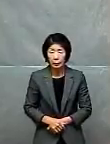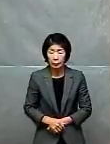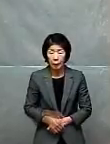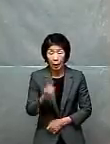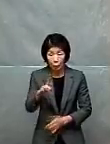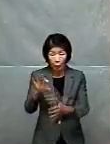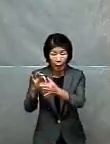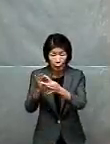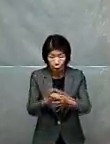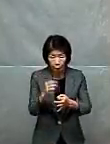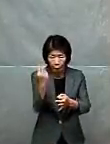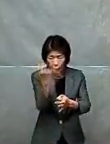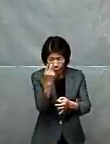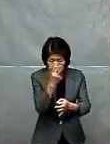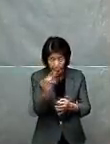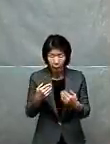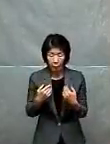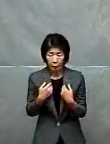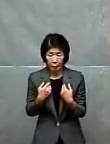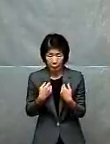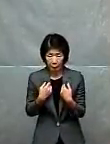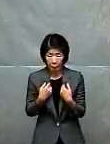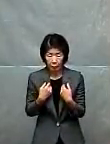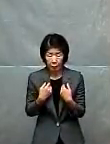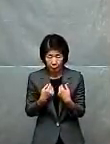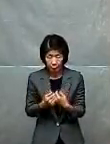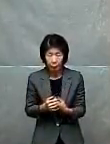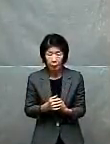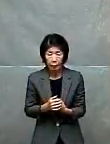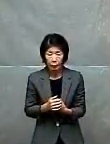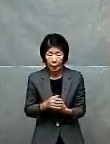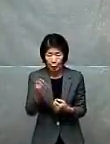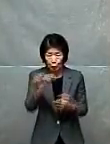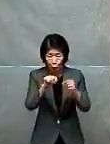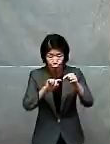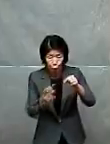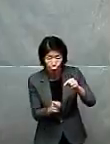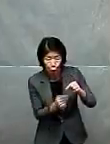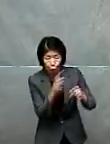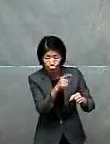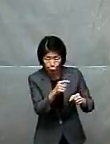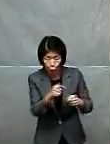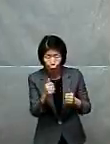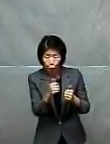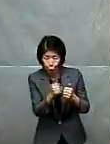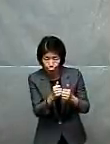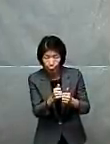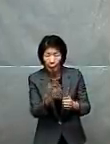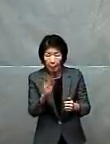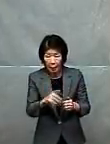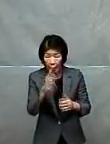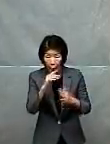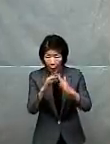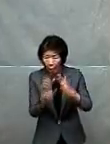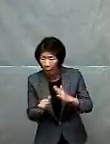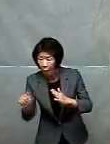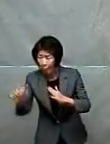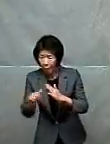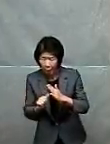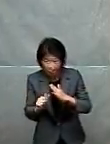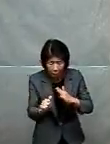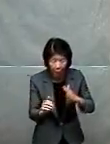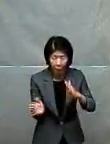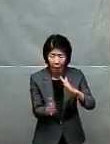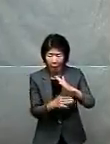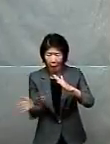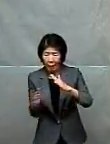それについてちょっと調べなければというようなことで、事務局にも訪ねて、また私が出張してほとんどいない